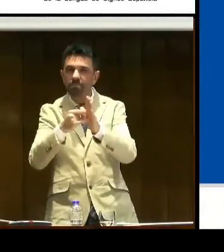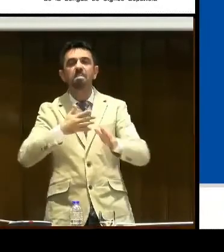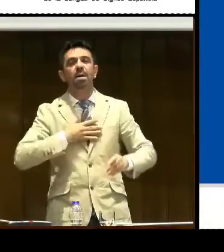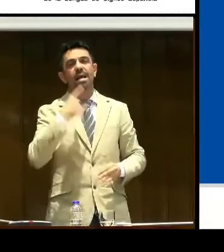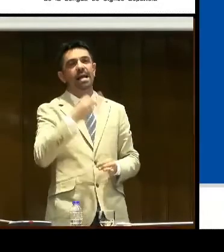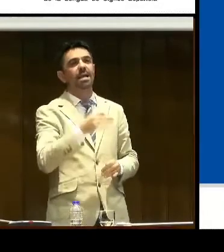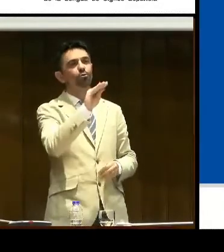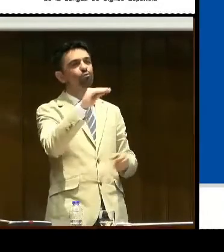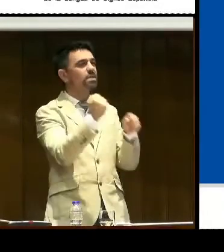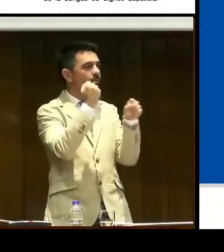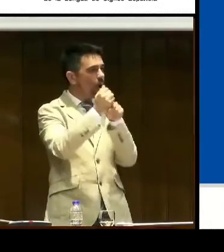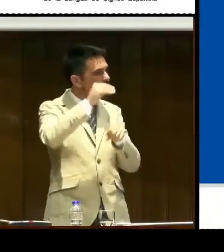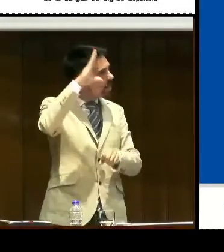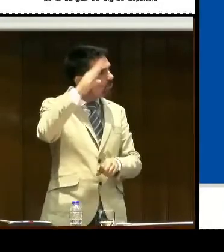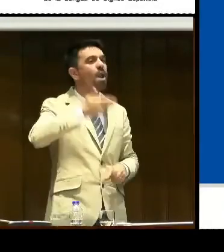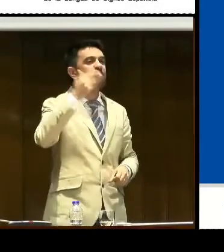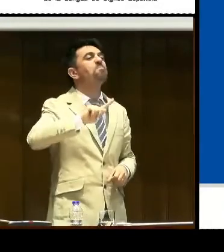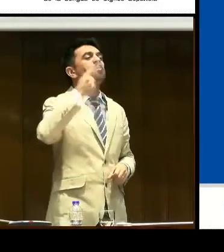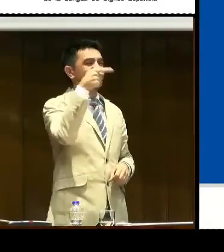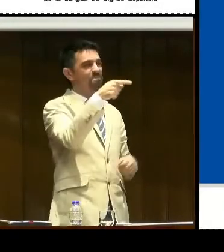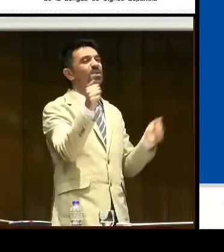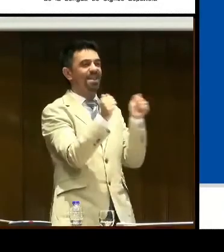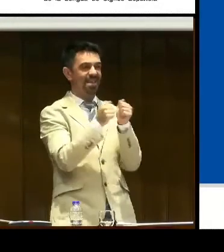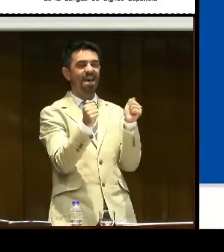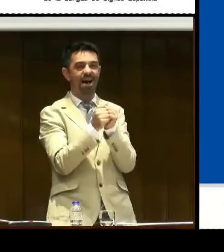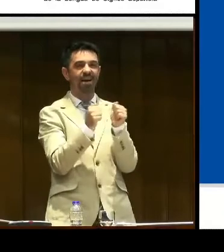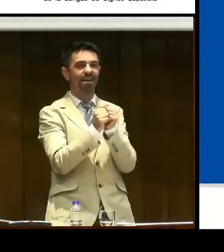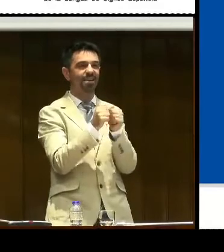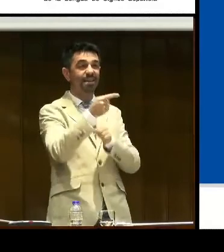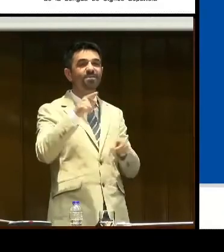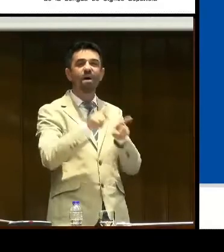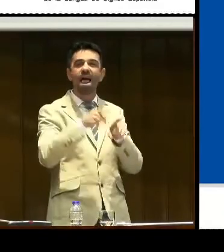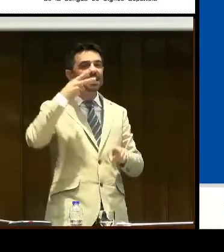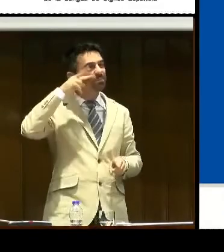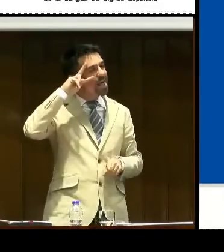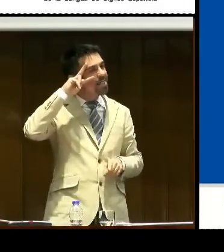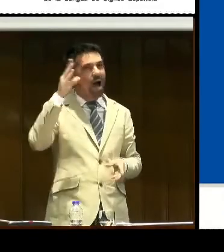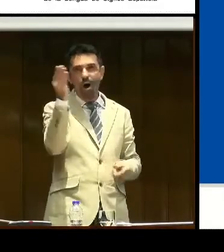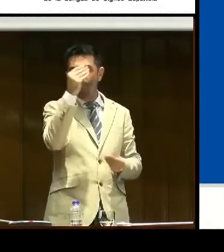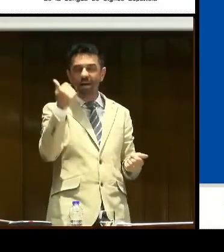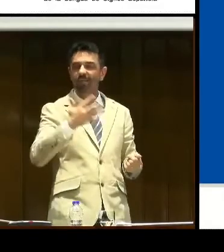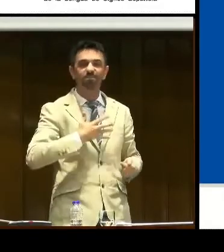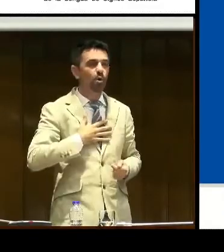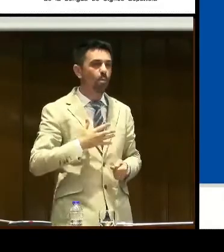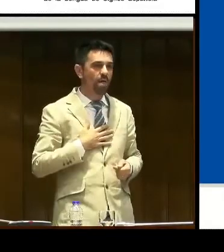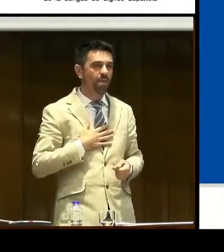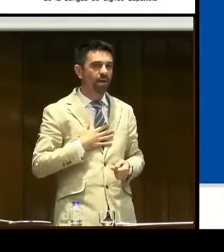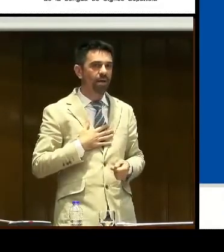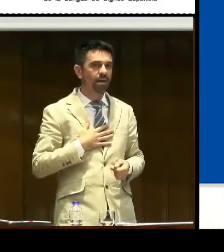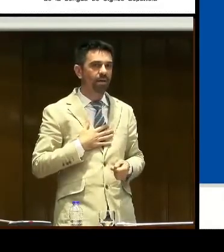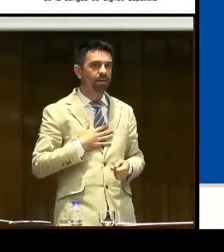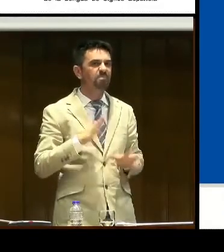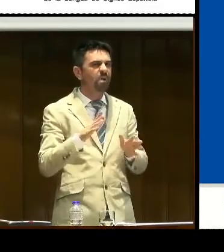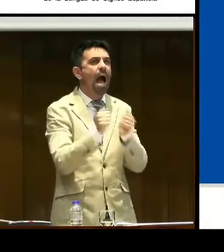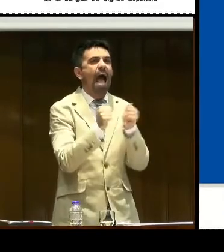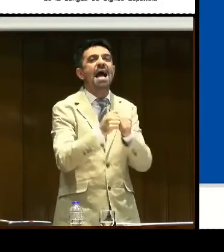de su vida. Una experiencia inolvidable. Aunque fuera consciente de que la